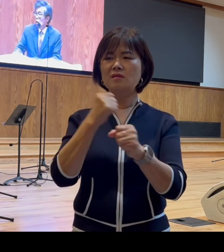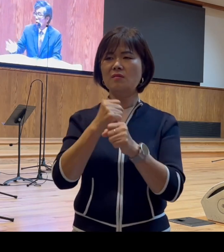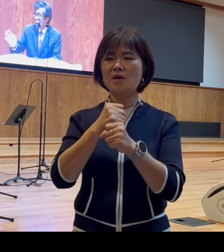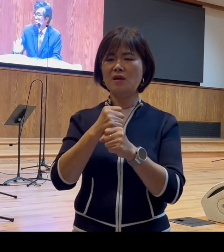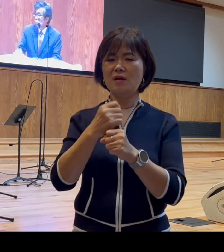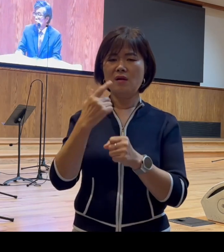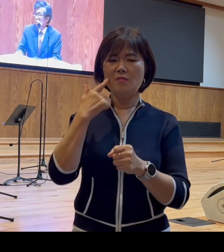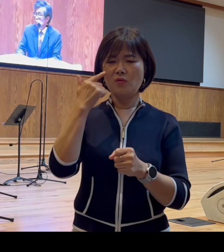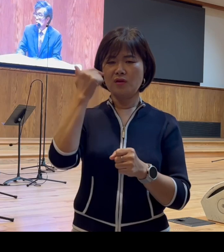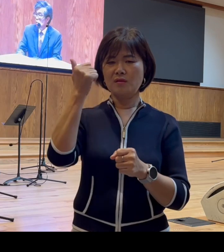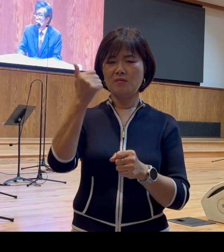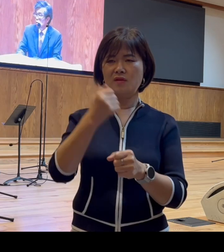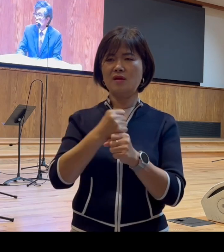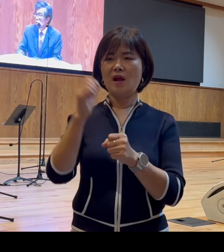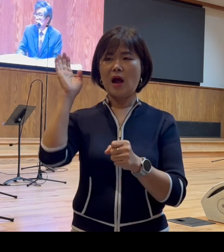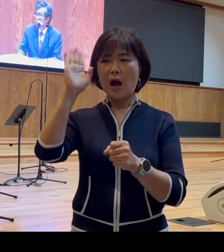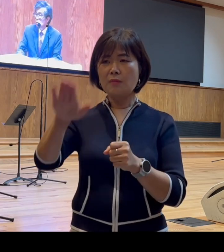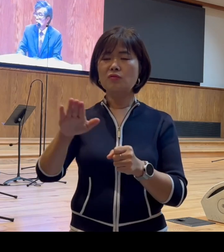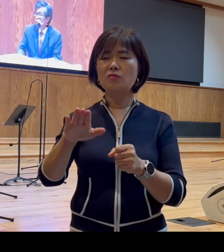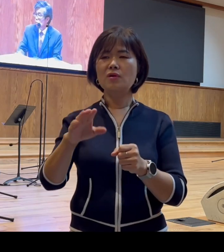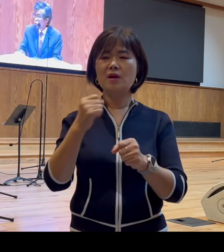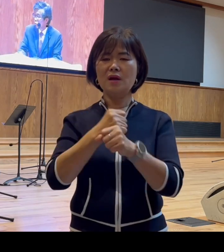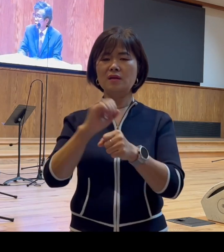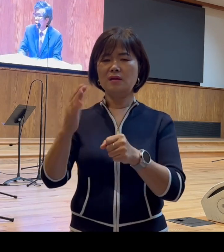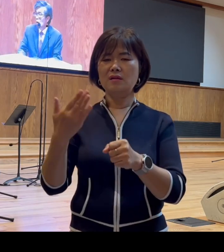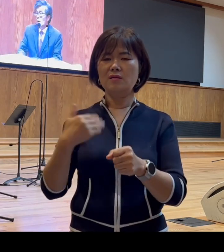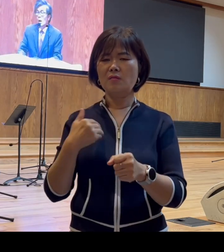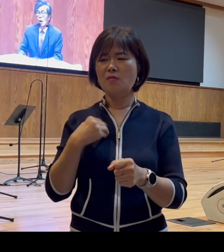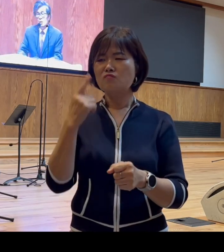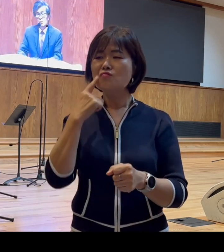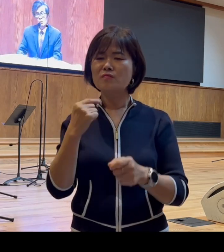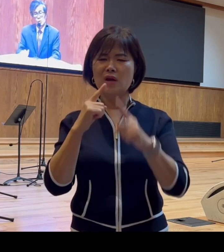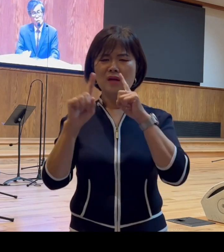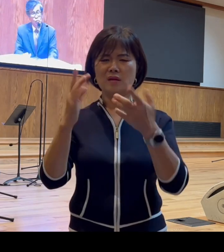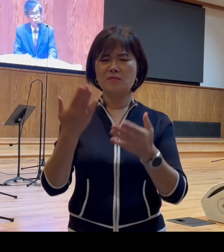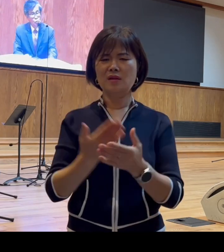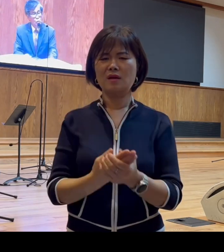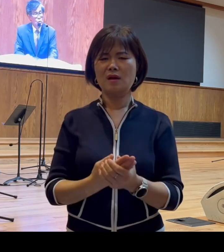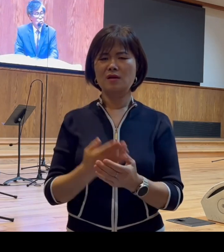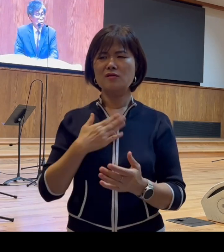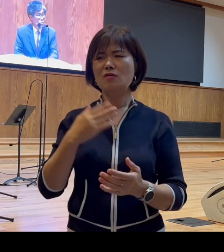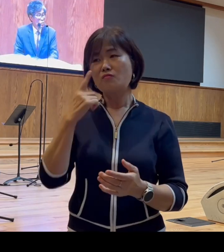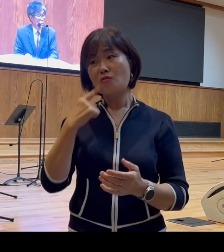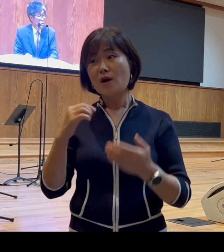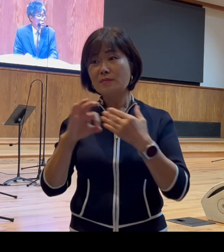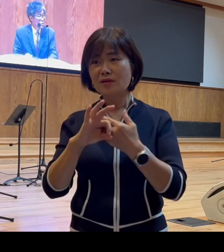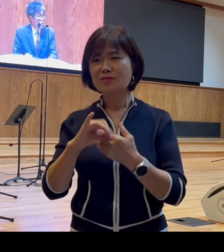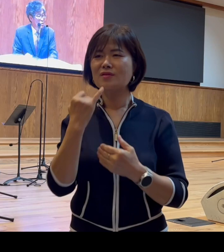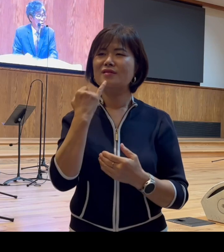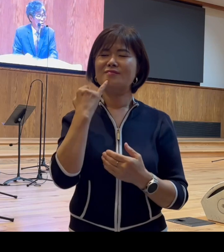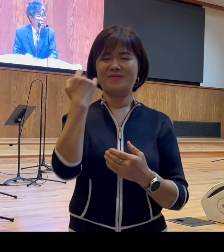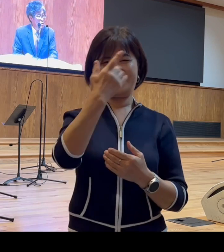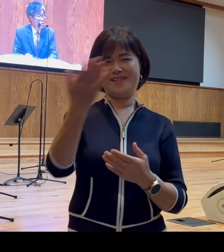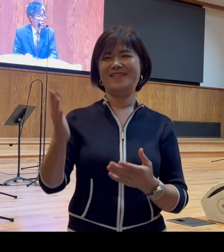목회자 아직도 몇십 년을 더 목회해야 될 분들이 저보고 부럽다고. 아니 그 사람들이 저를 부러워하면 되겠어요?